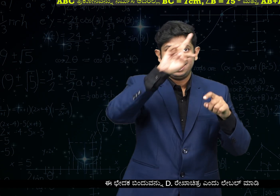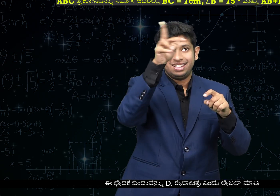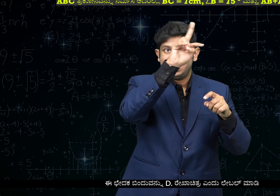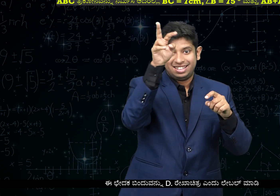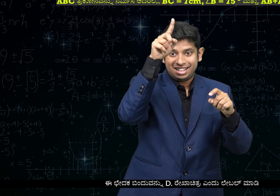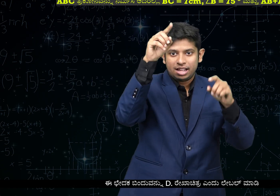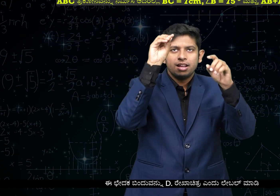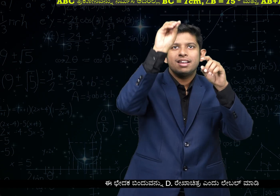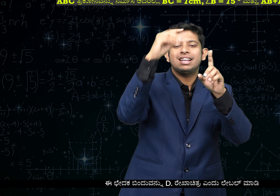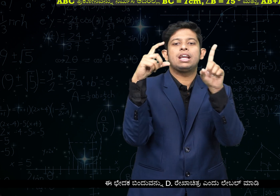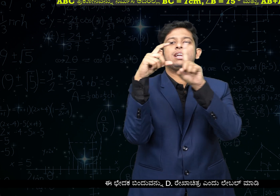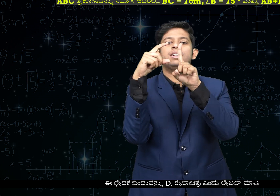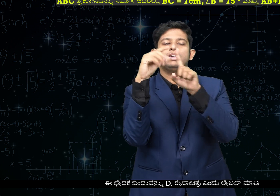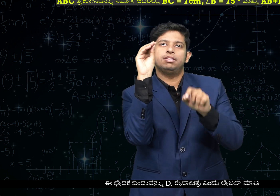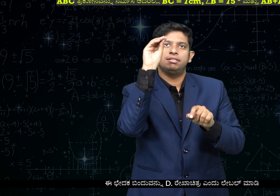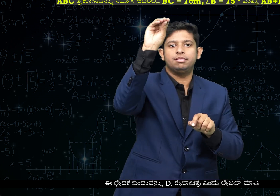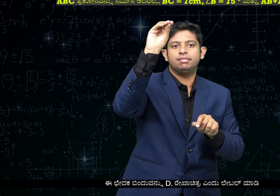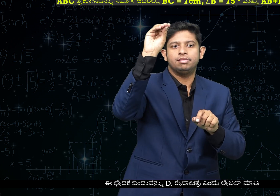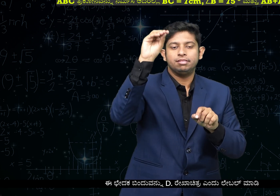ಛೇದಕ ಬಿಂದುವನ್ನು ಡಿ ರೇಖಾಚಿತ್ರ ಎಂದು ಲೇಬಲ್ ಮಾಡಿ.